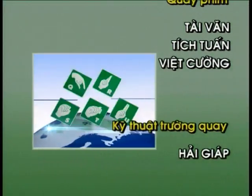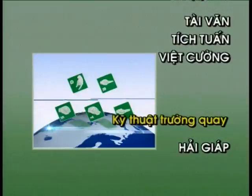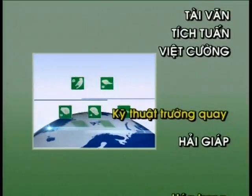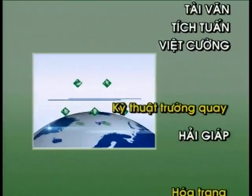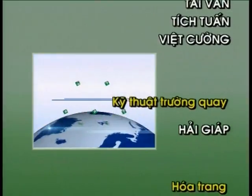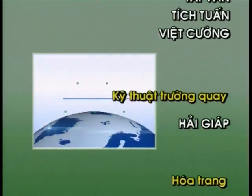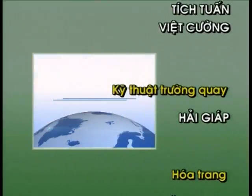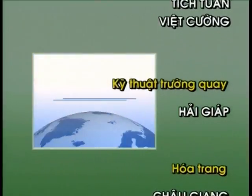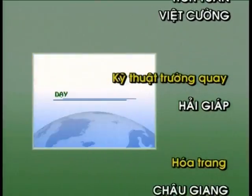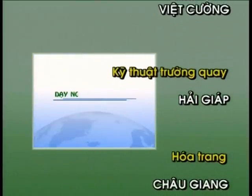hấp dẫn